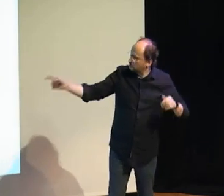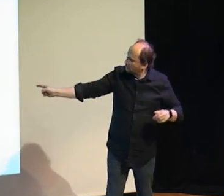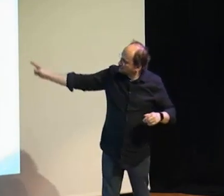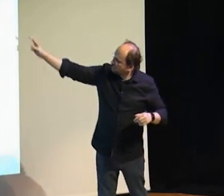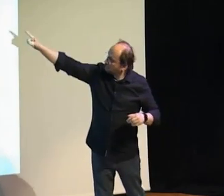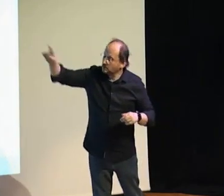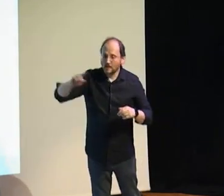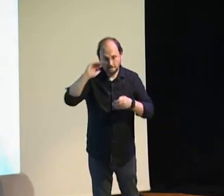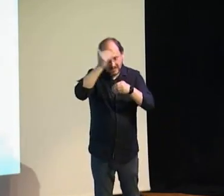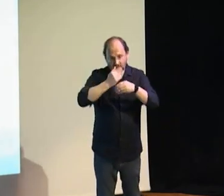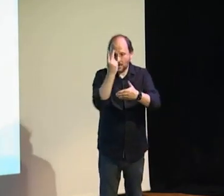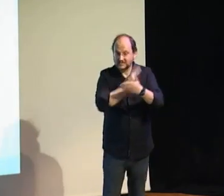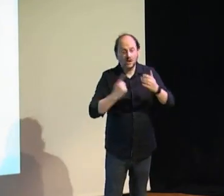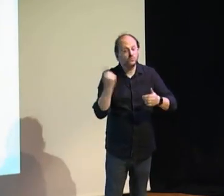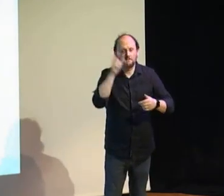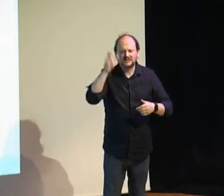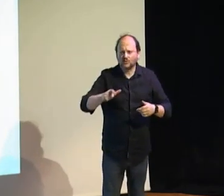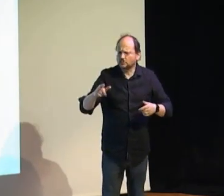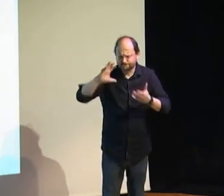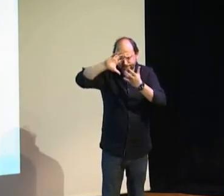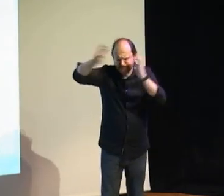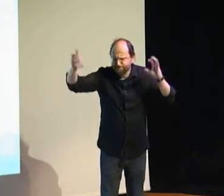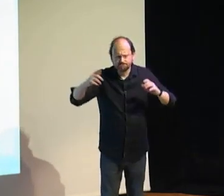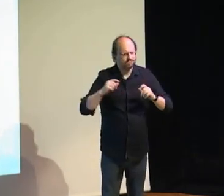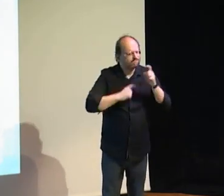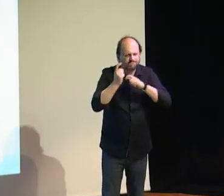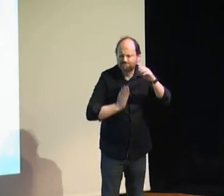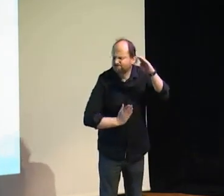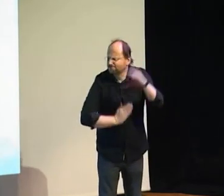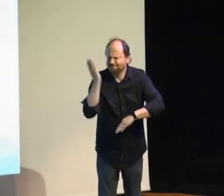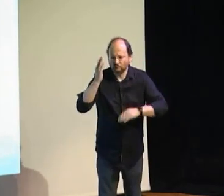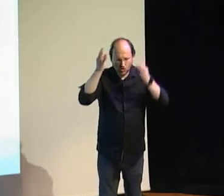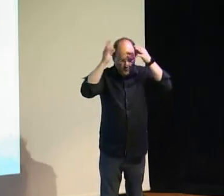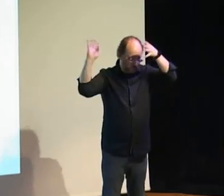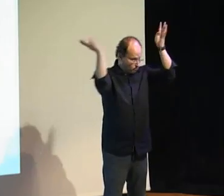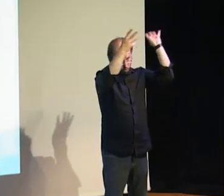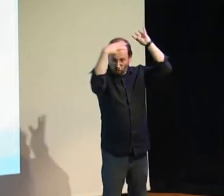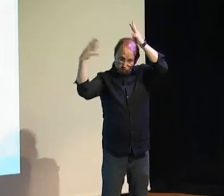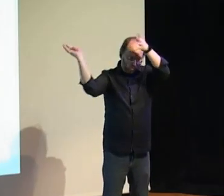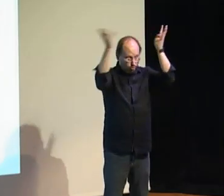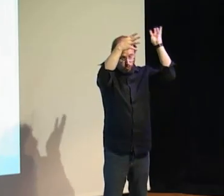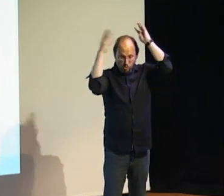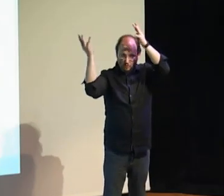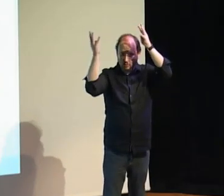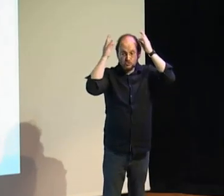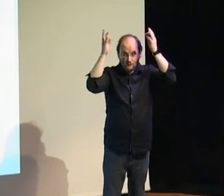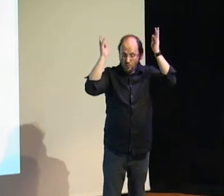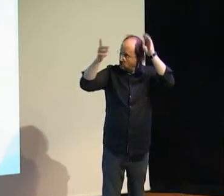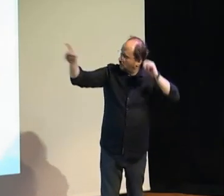signes-là, dans les images qui sont là, la notion de folie ou de dépassement ou de violence se fait avec des